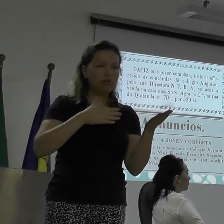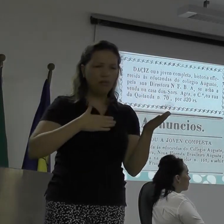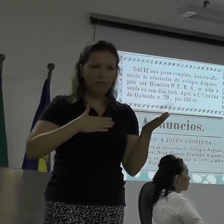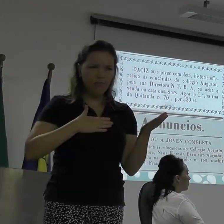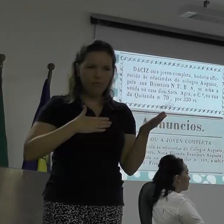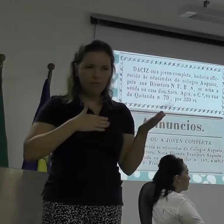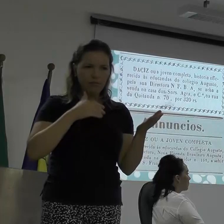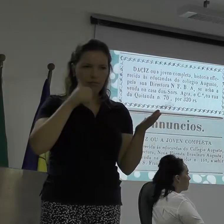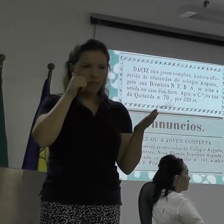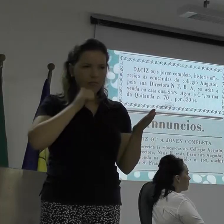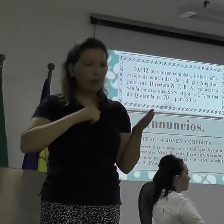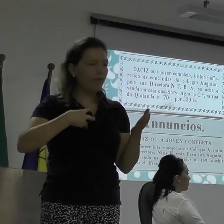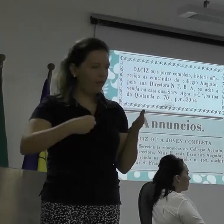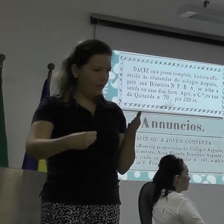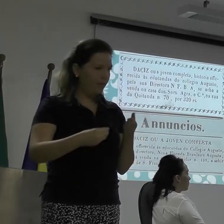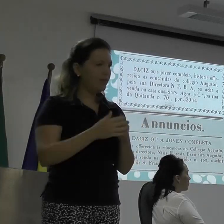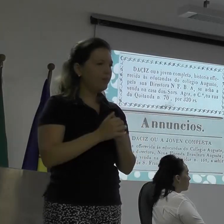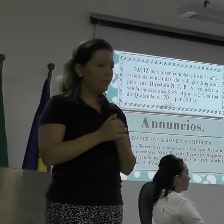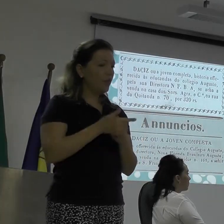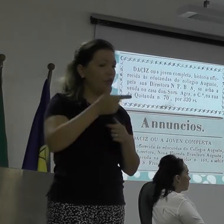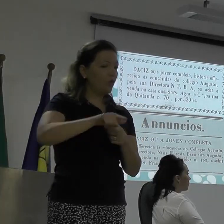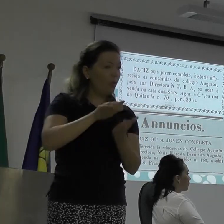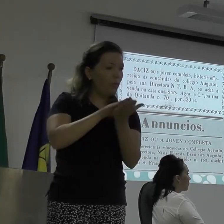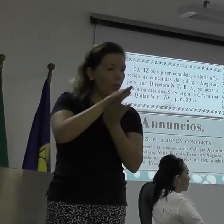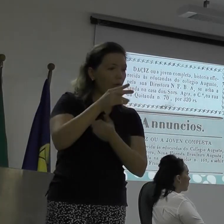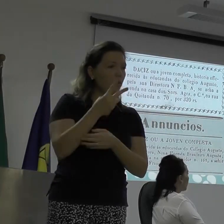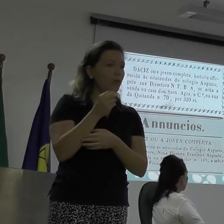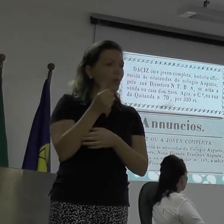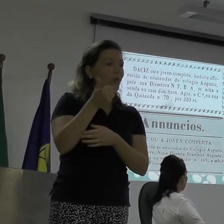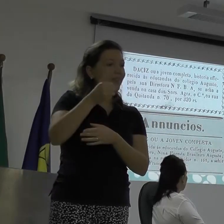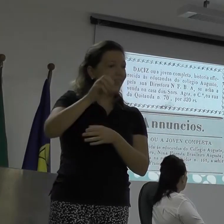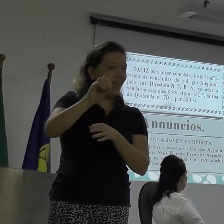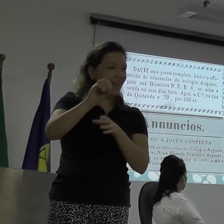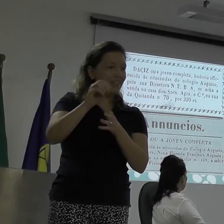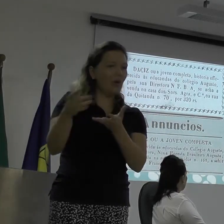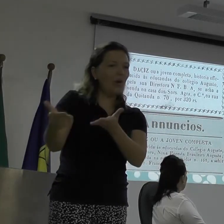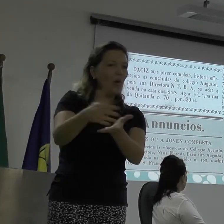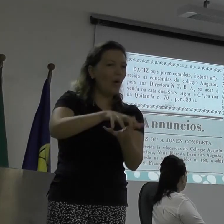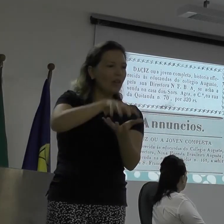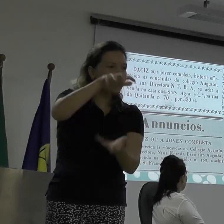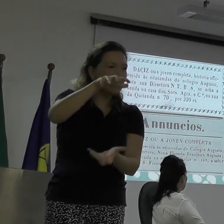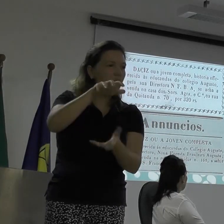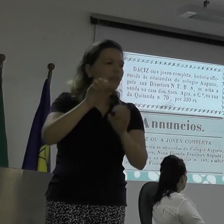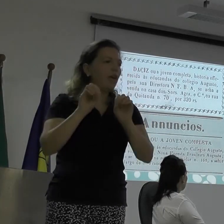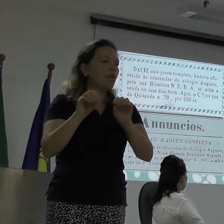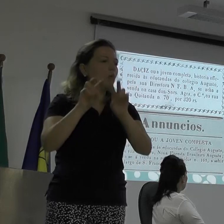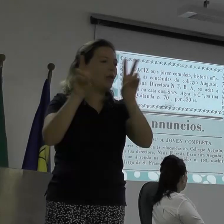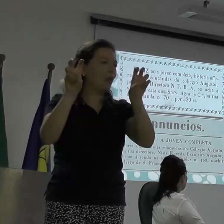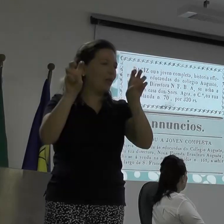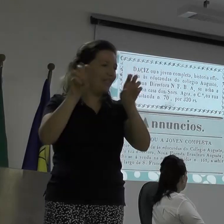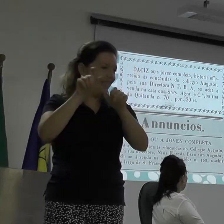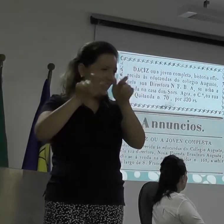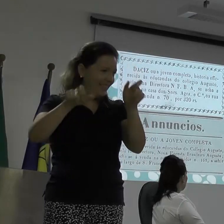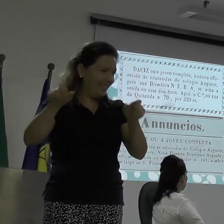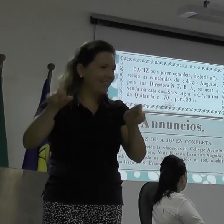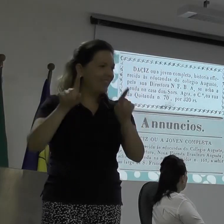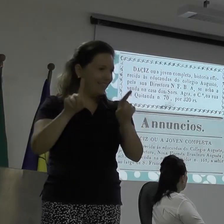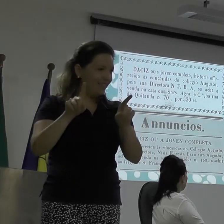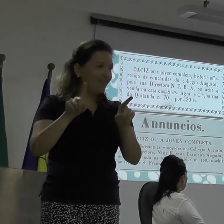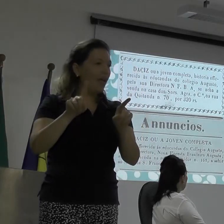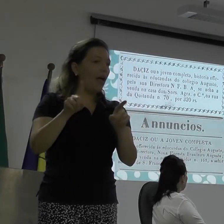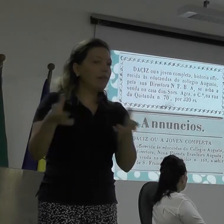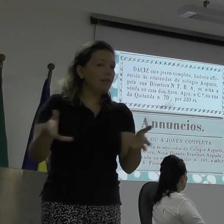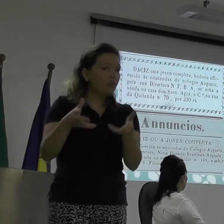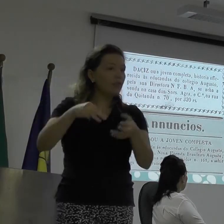Floresta, reeditada no ano de 2010 pela coleção Educadores, uma iniciativa do Ministério